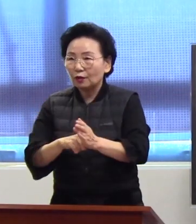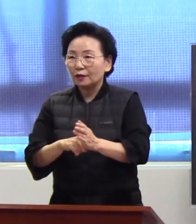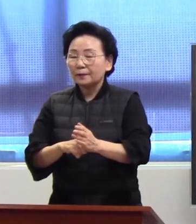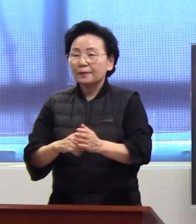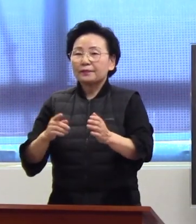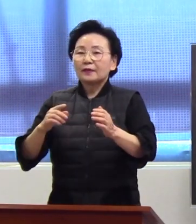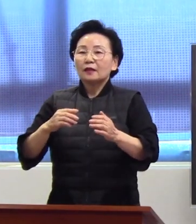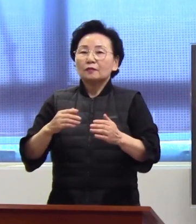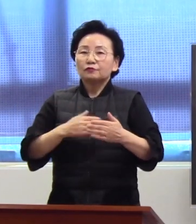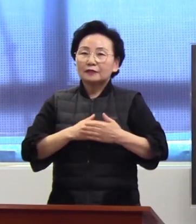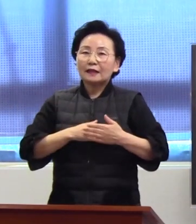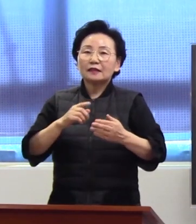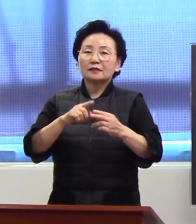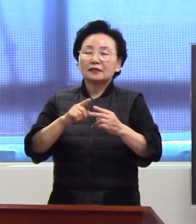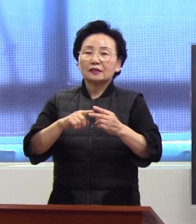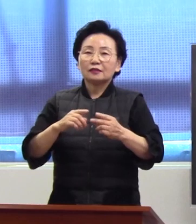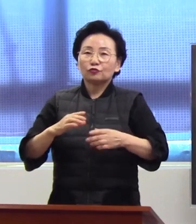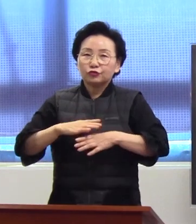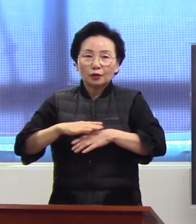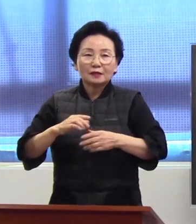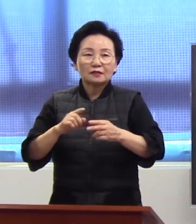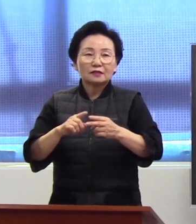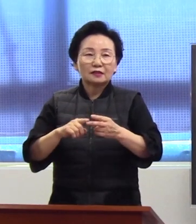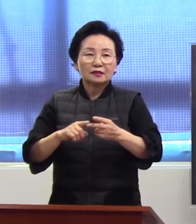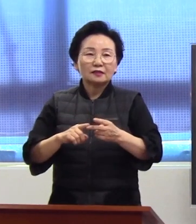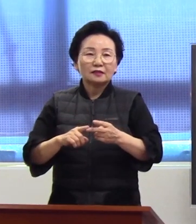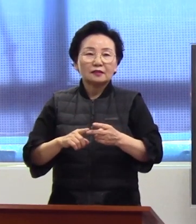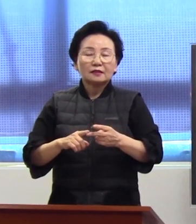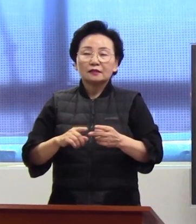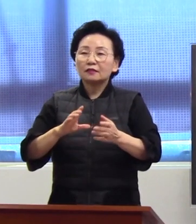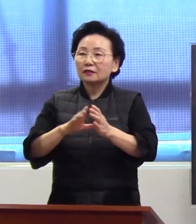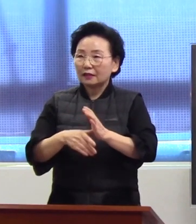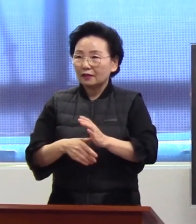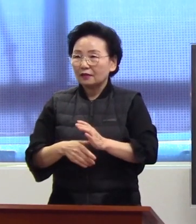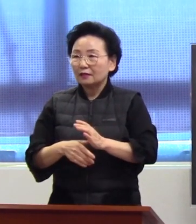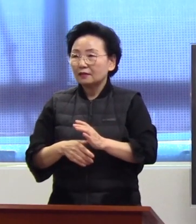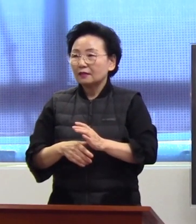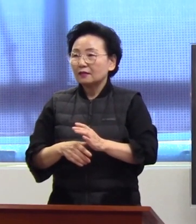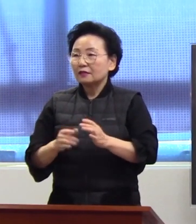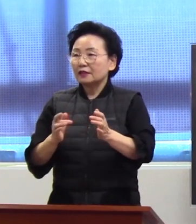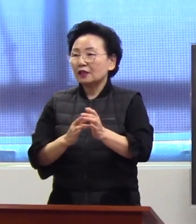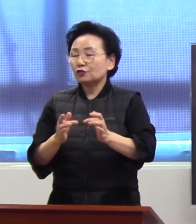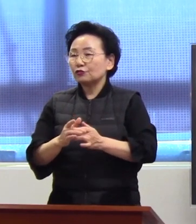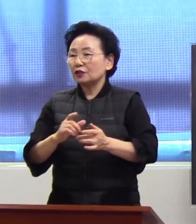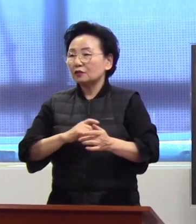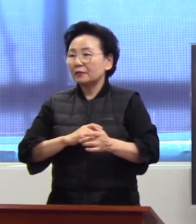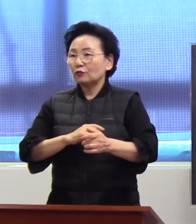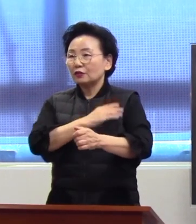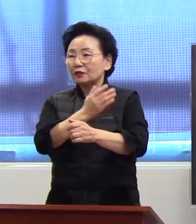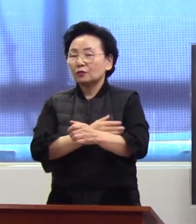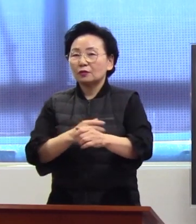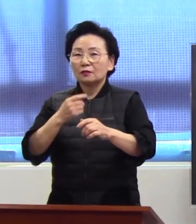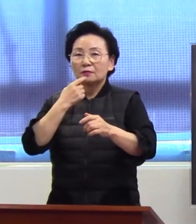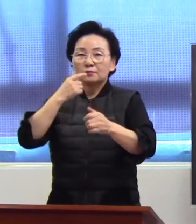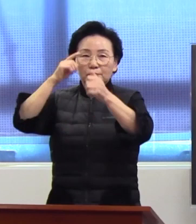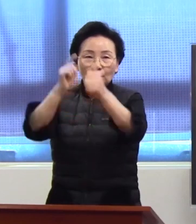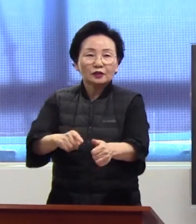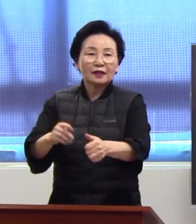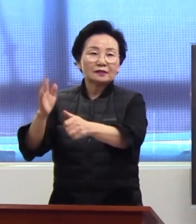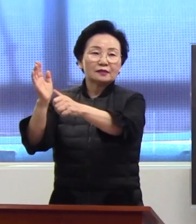믿고 불안하든지 두렵다든지 그럴 때 예수 이름의 권세로